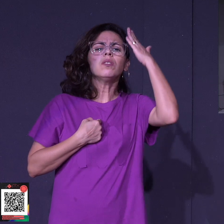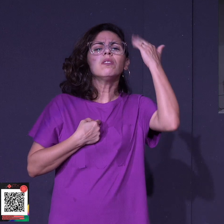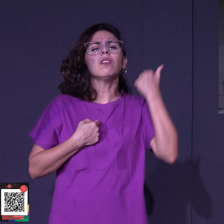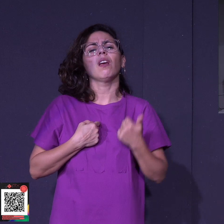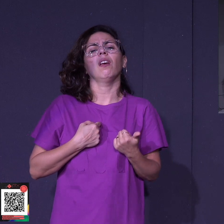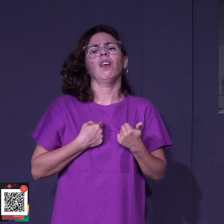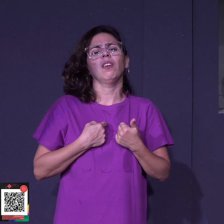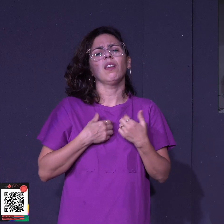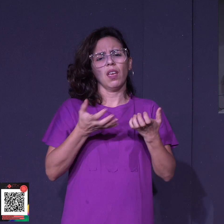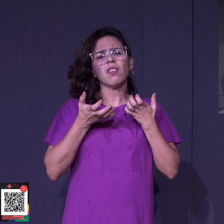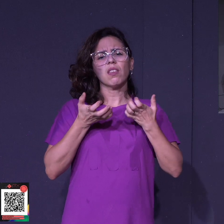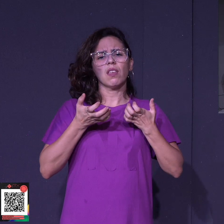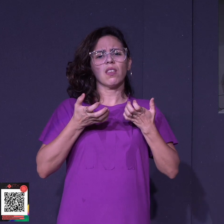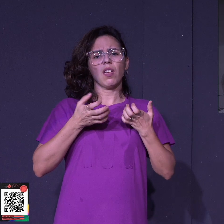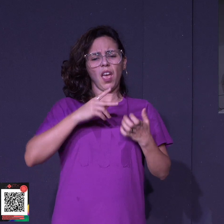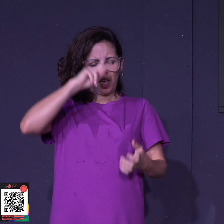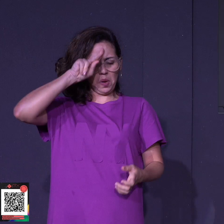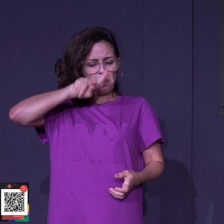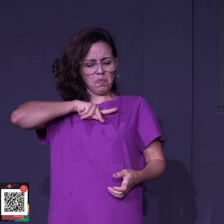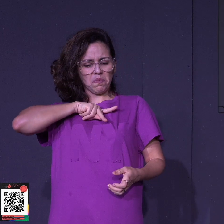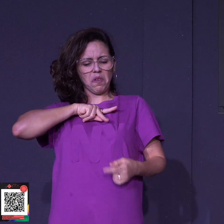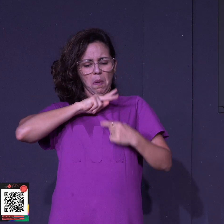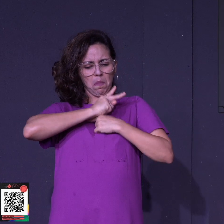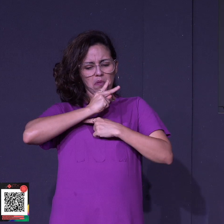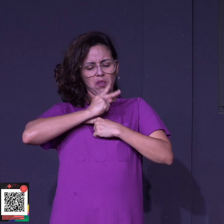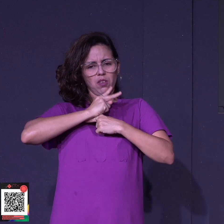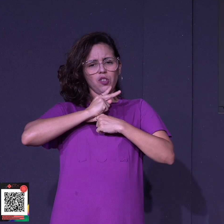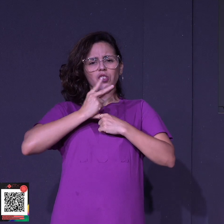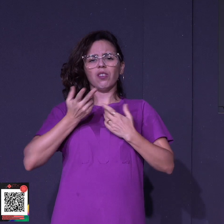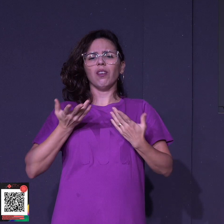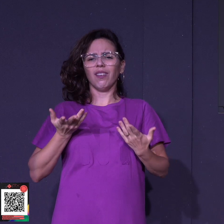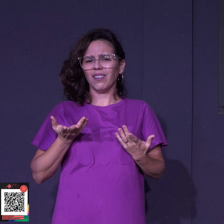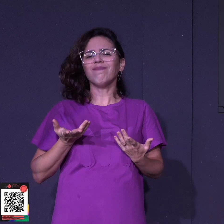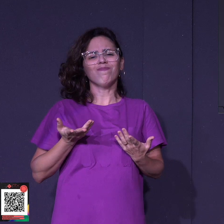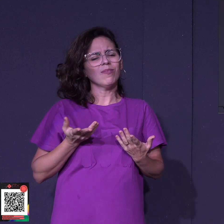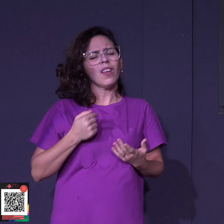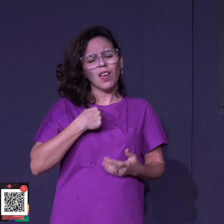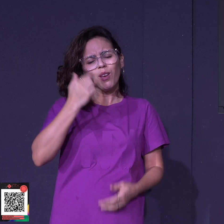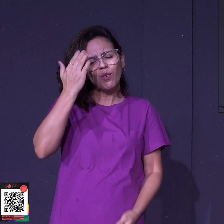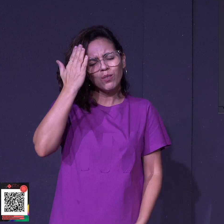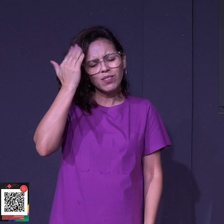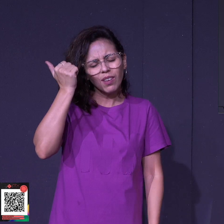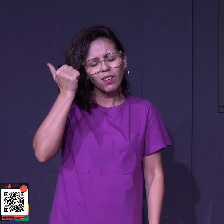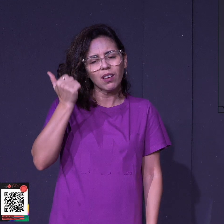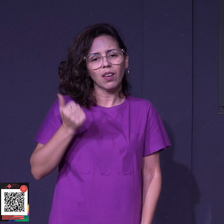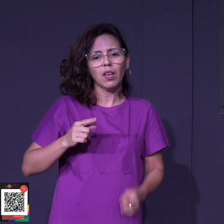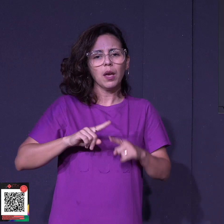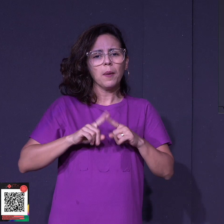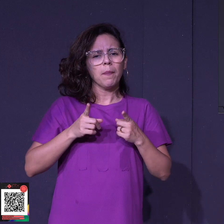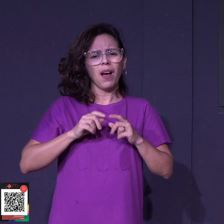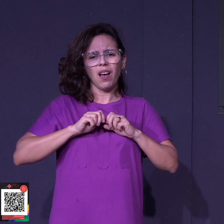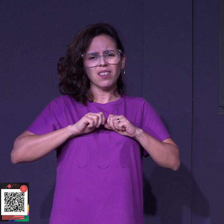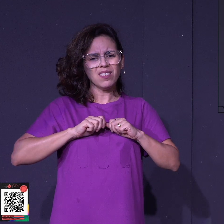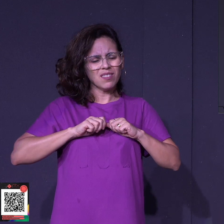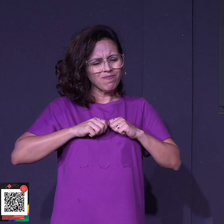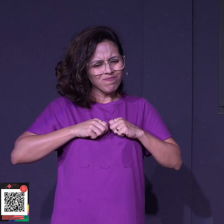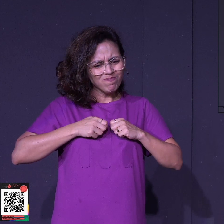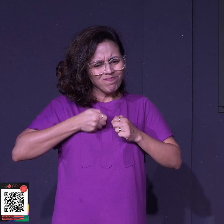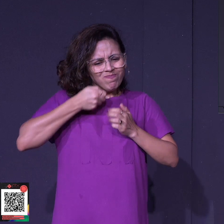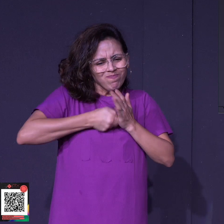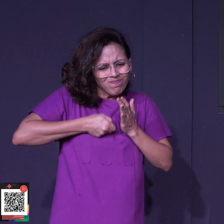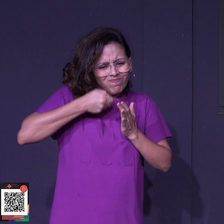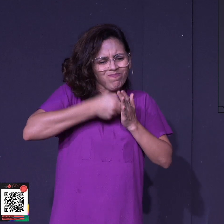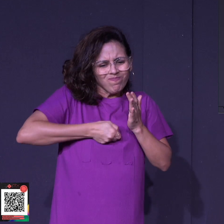algo inato ao ser humano. E se você insistir, se eu insistir em fazer isso, Deus vai permitir. A gente vai